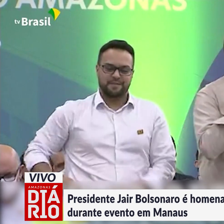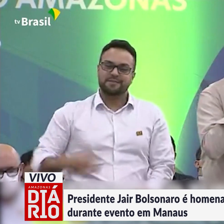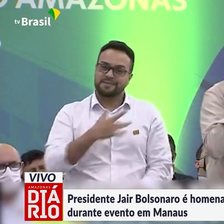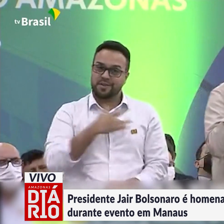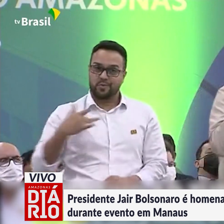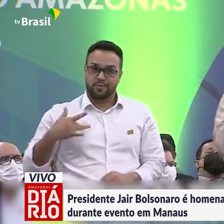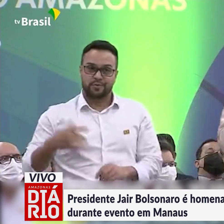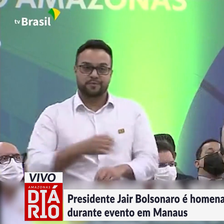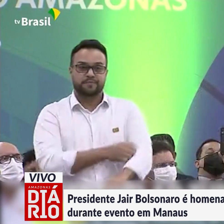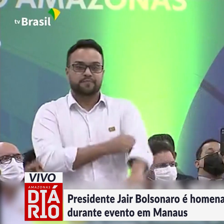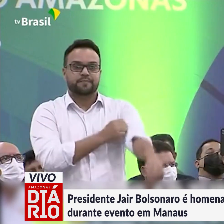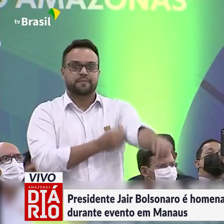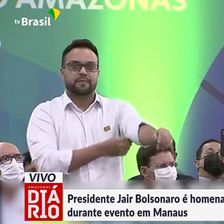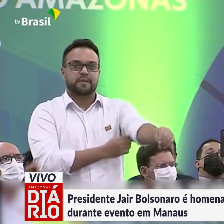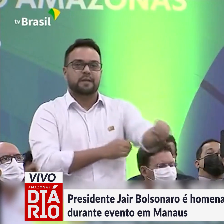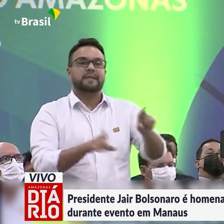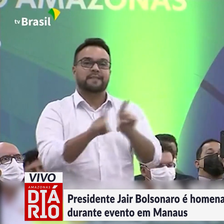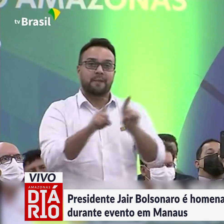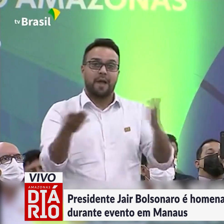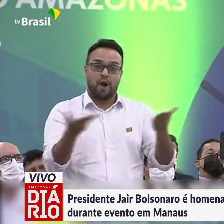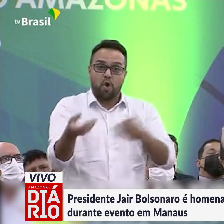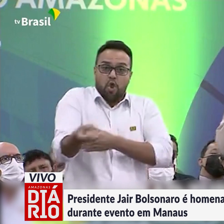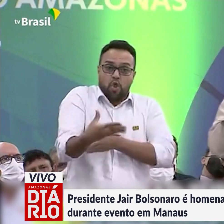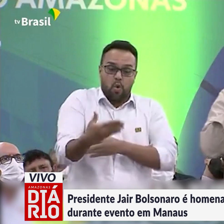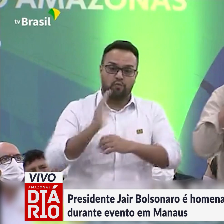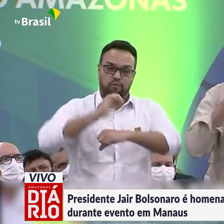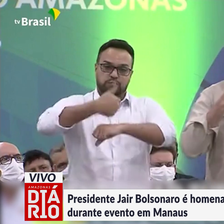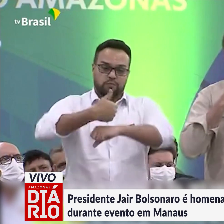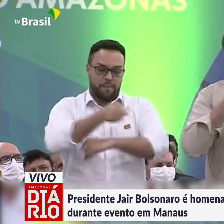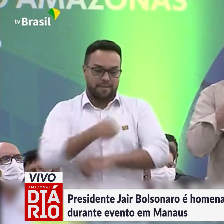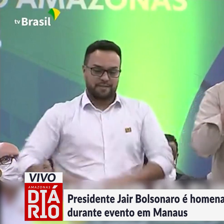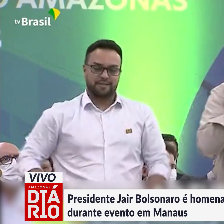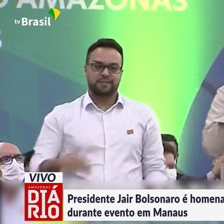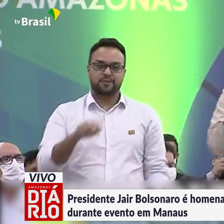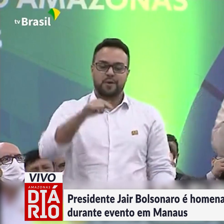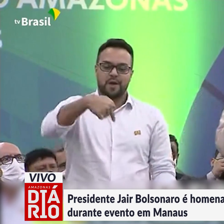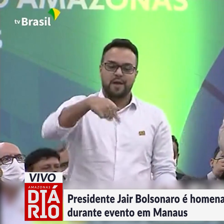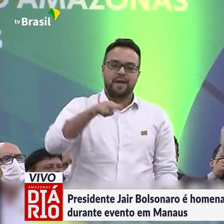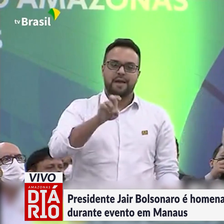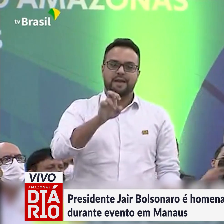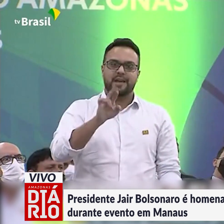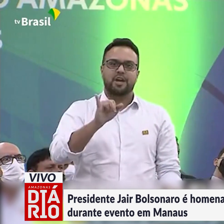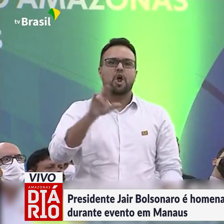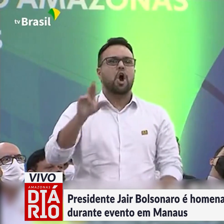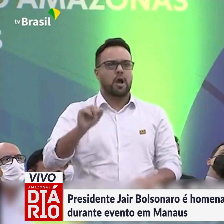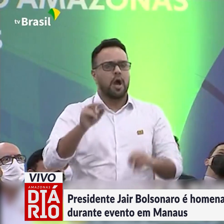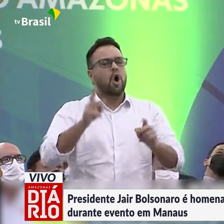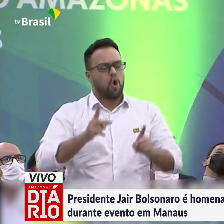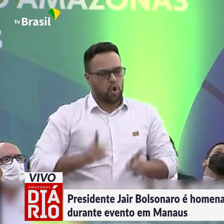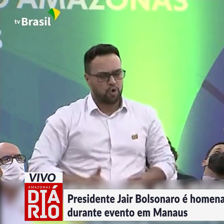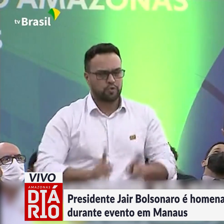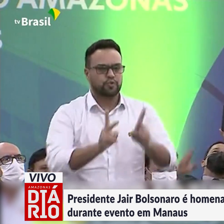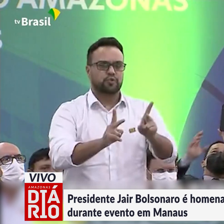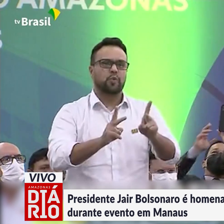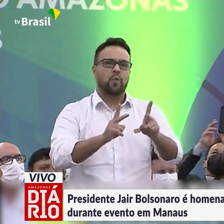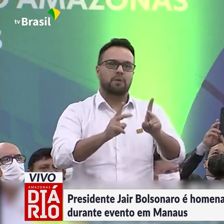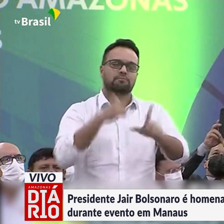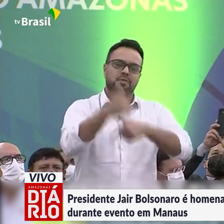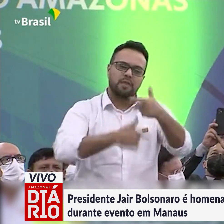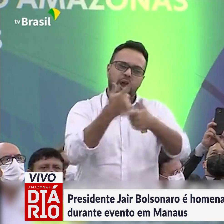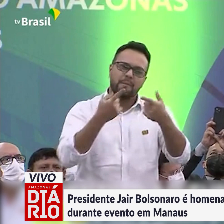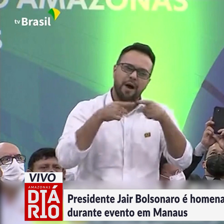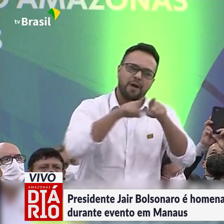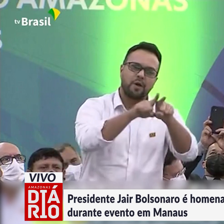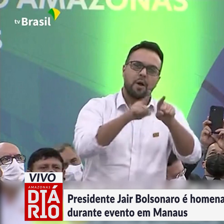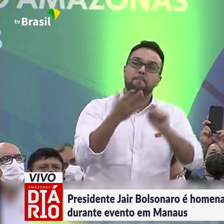Aqui presente, o ministro Queiroga da Saúde, que dá prosseguimento ao seu trabalho. A gente